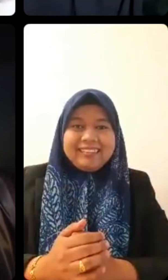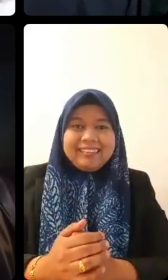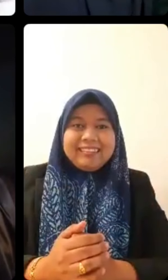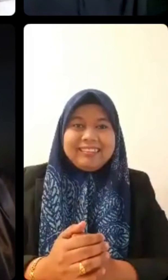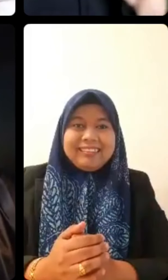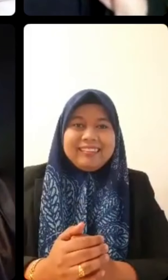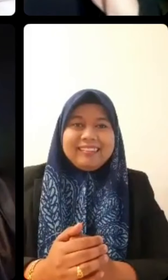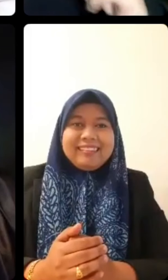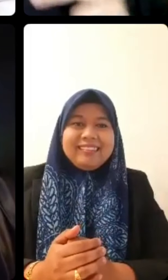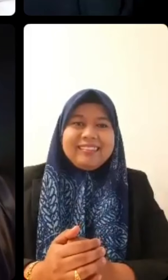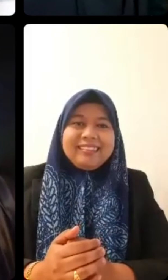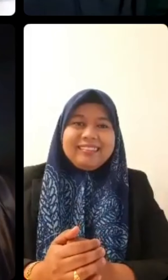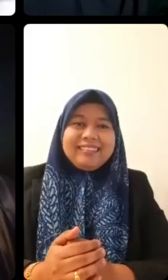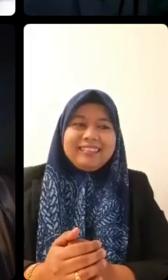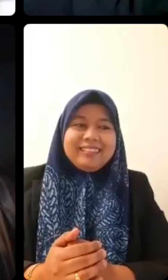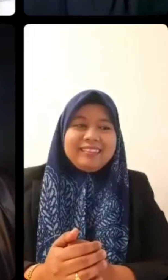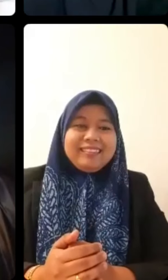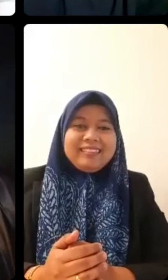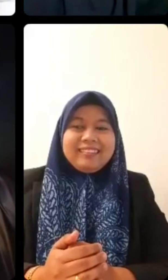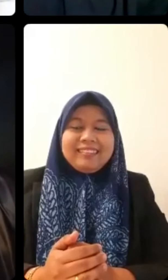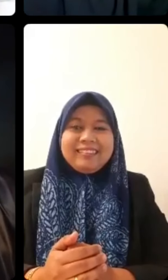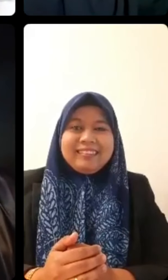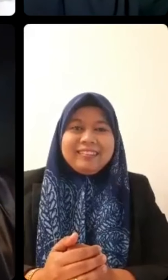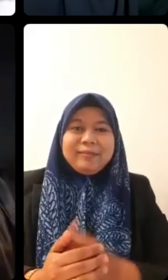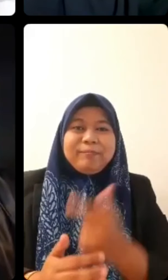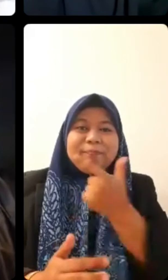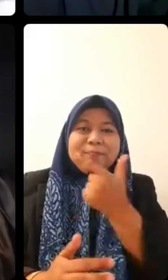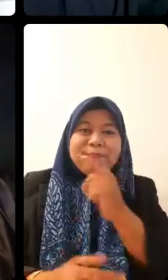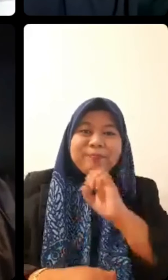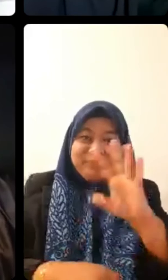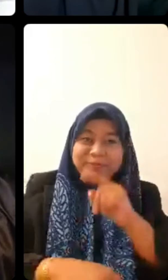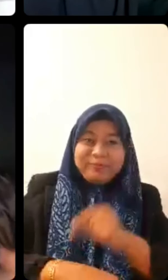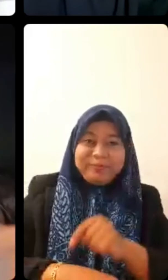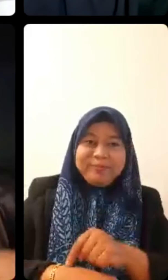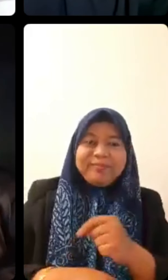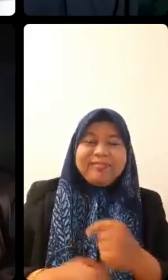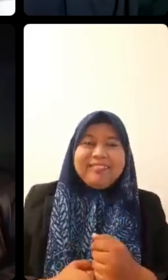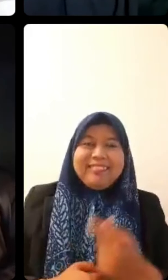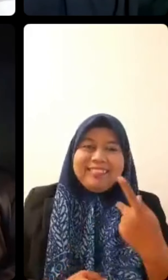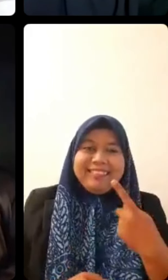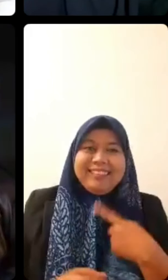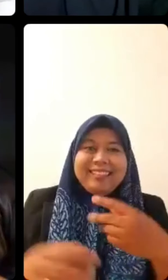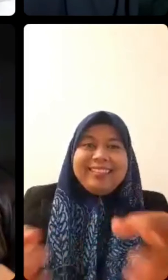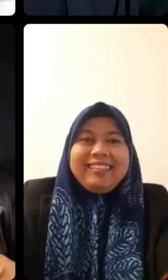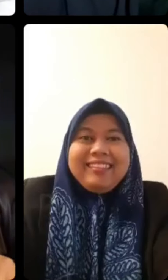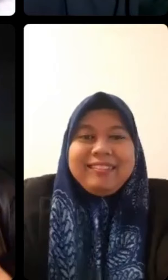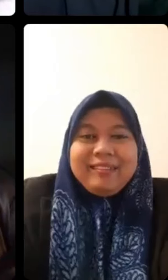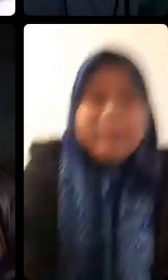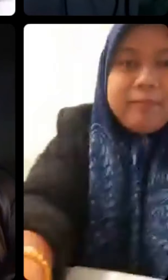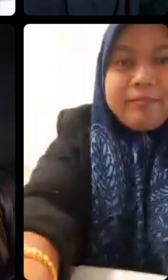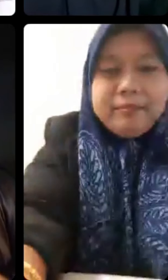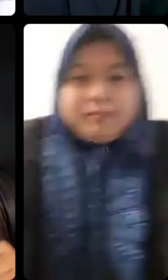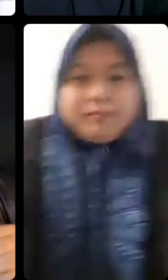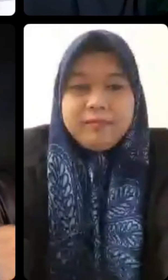Baiklah. Tanpa melengahkan masa kita akan teruskan sesi kita dengan soalan yang akan saya